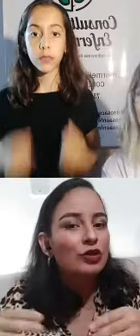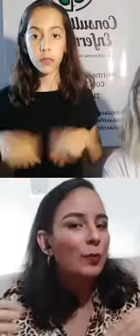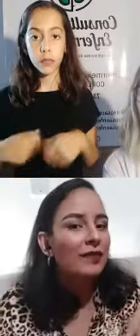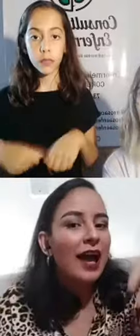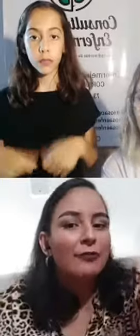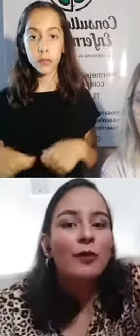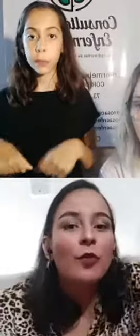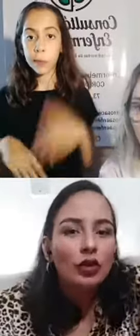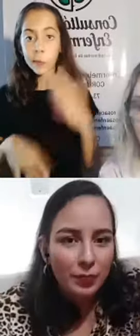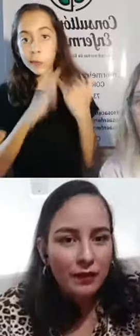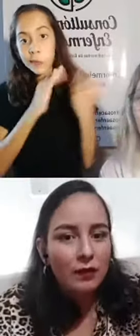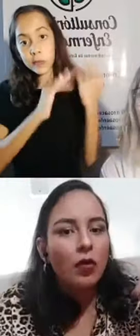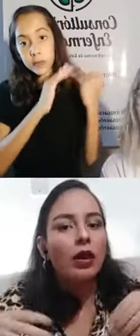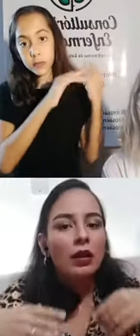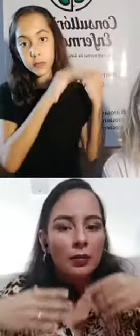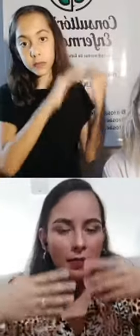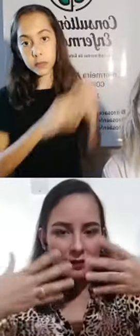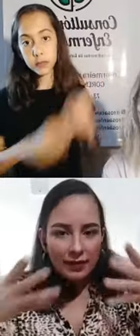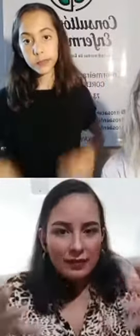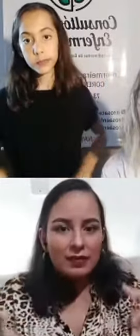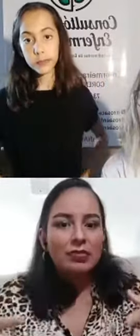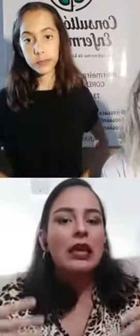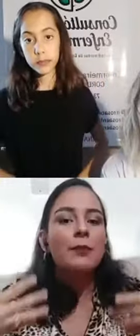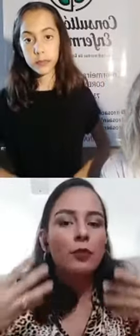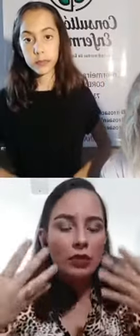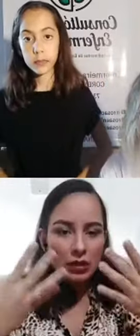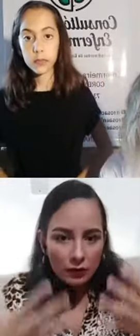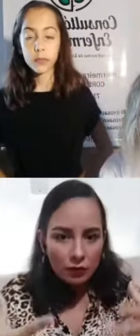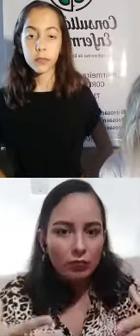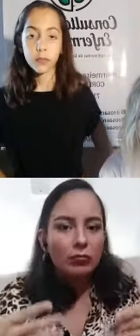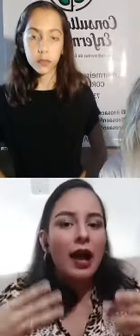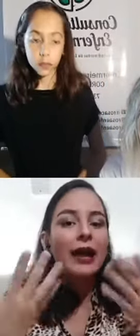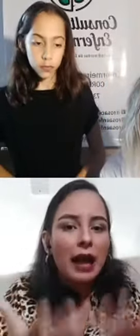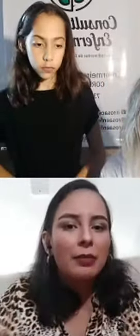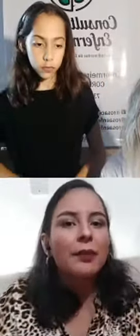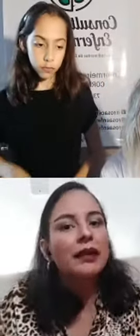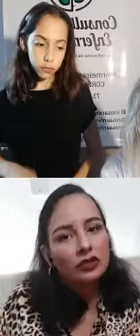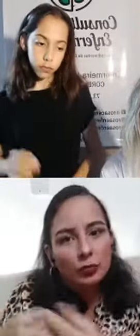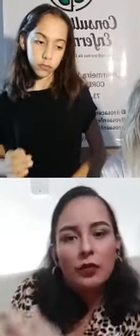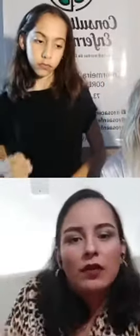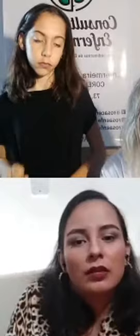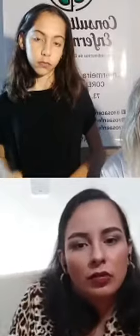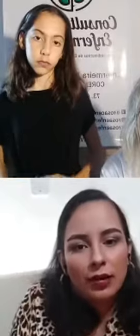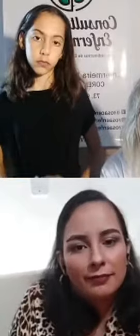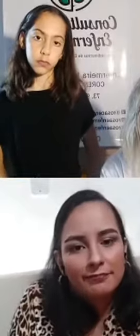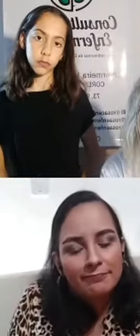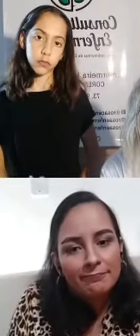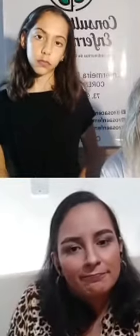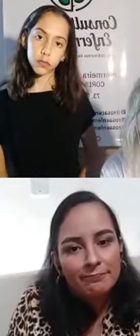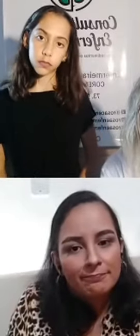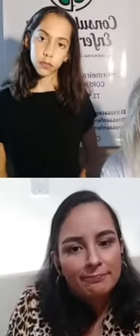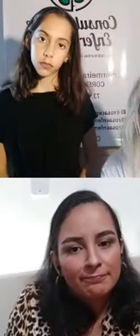Não tipo assim, vamos hoje para a escola, mas que esse tempo, que isso acabe para que a gente possa retornar.